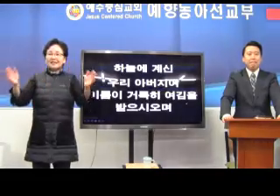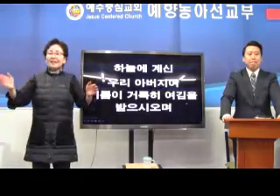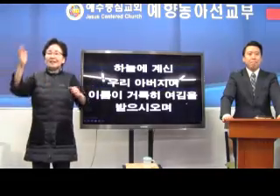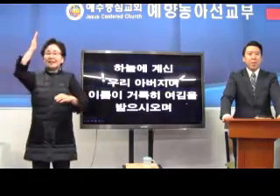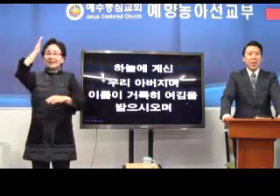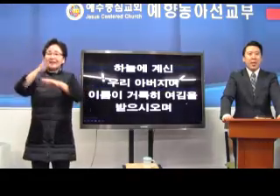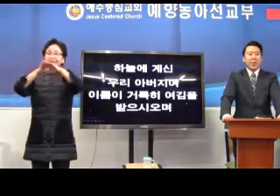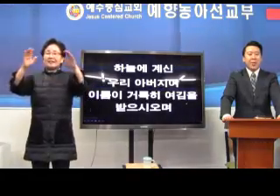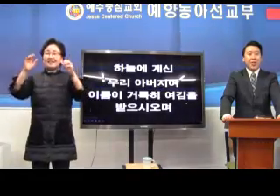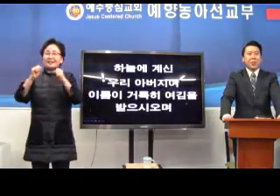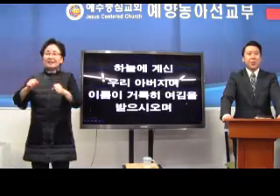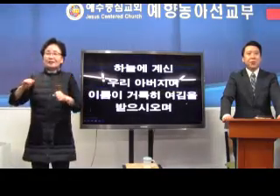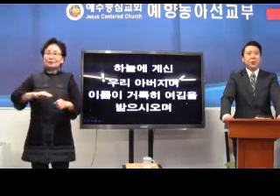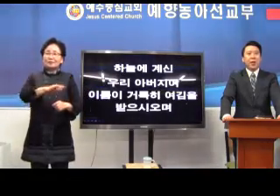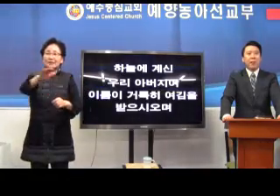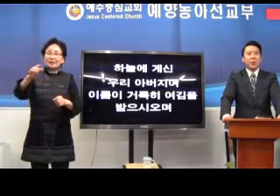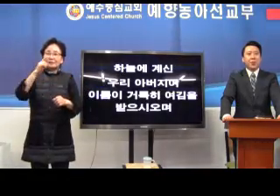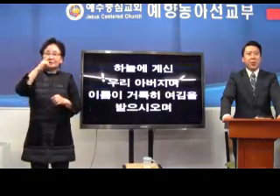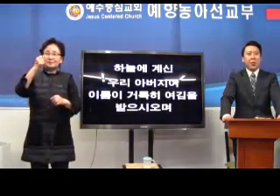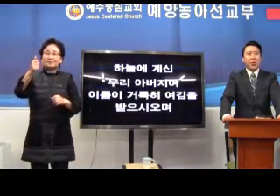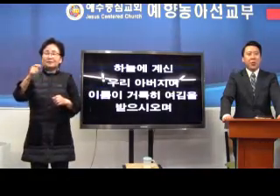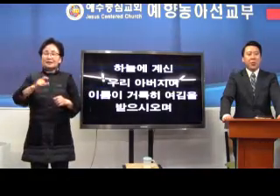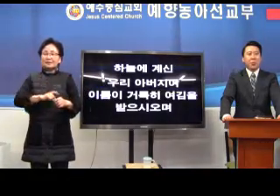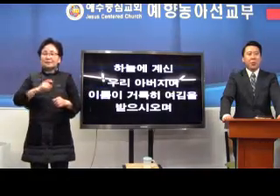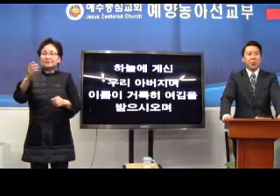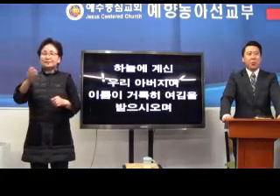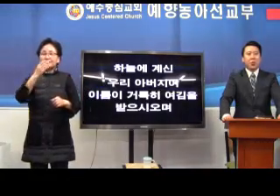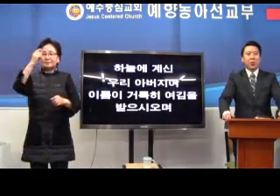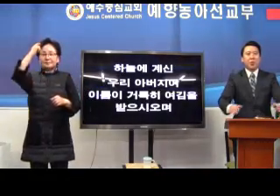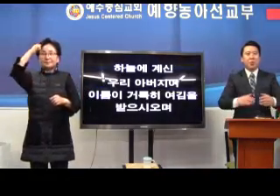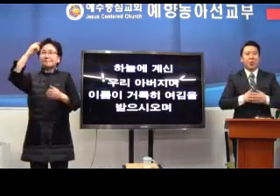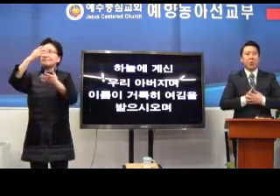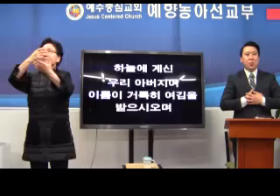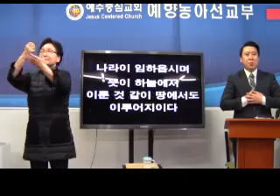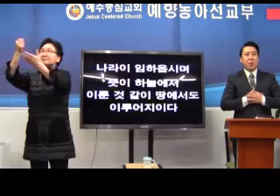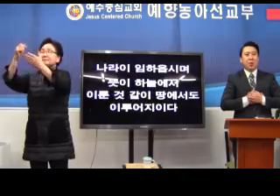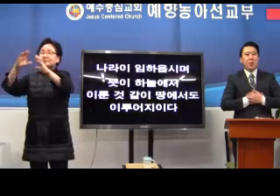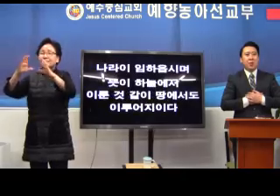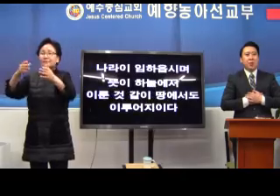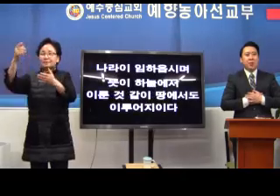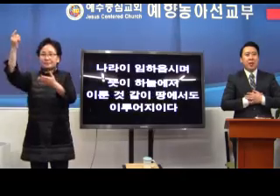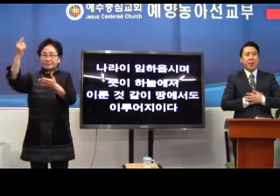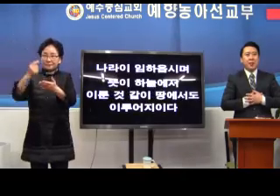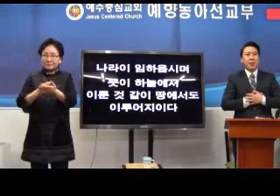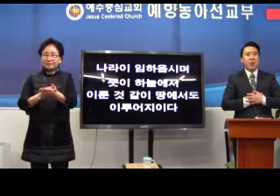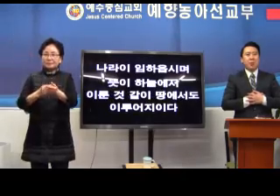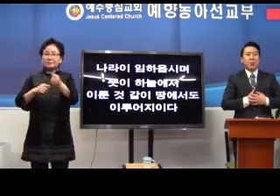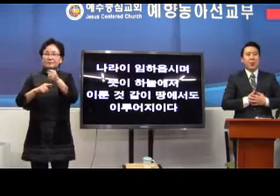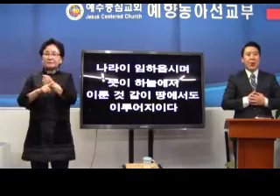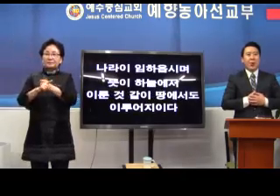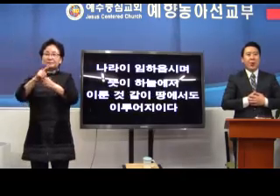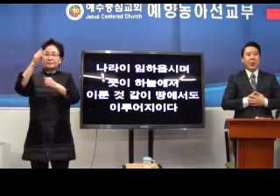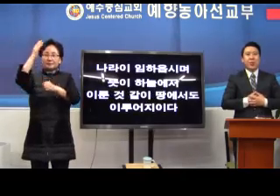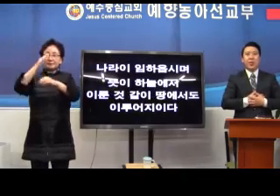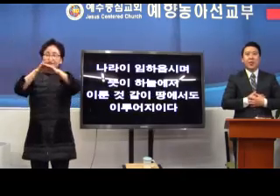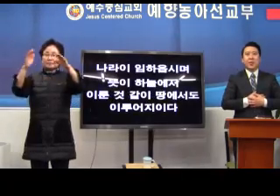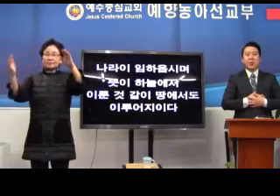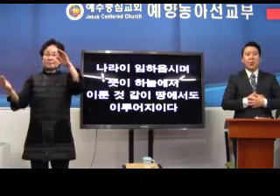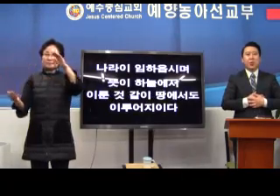시작. 하나님이신 우리 아버지여, 이름이 거룩히 여김을 받으시오며 나라의 임하옵시며 뜻이 하늘에서 이루어진